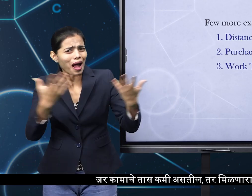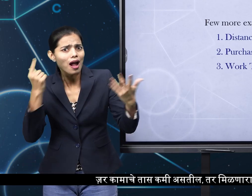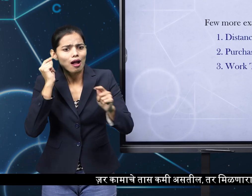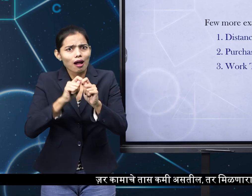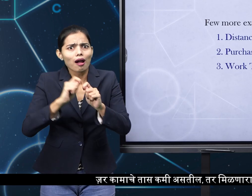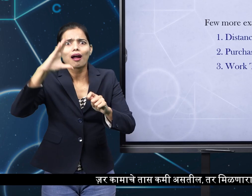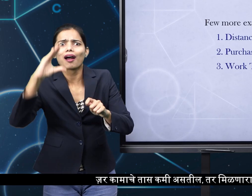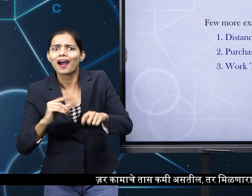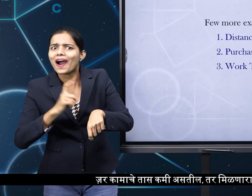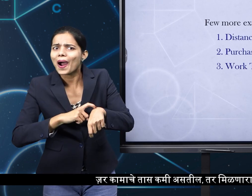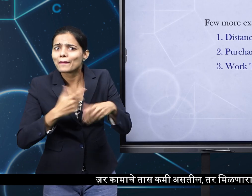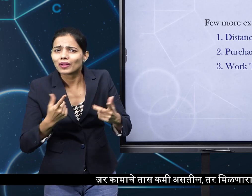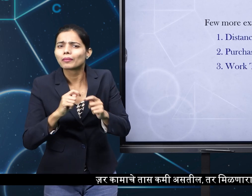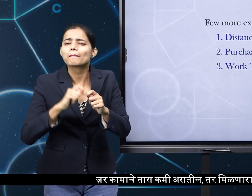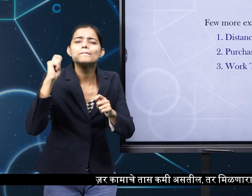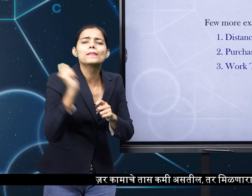आणि उलट.